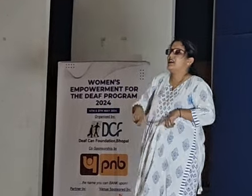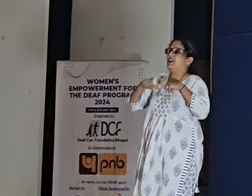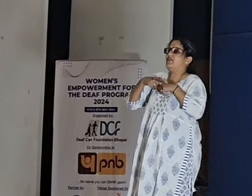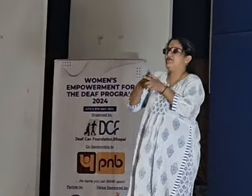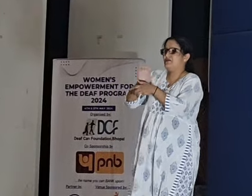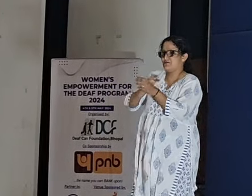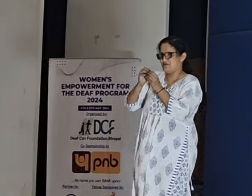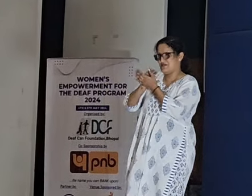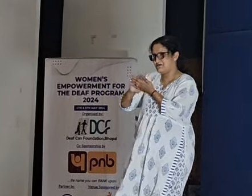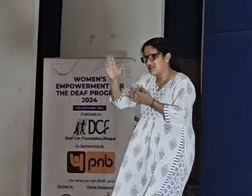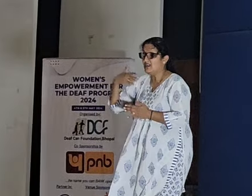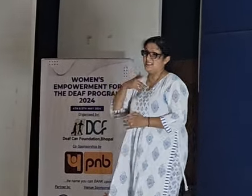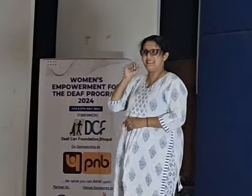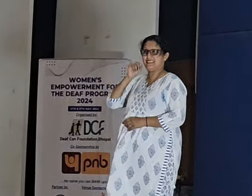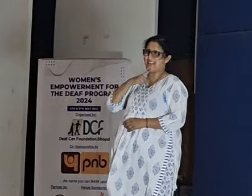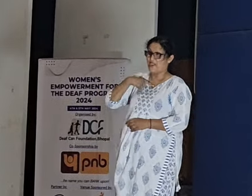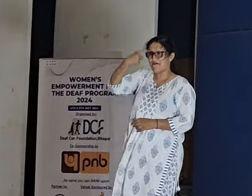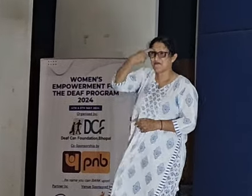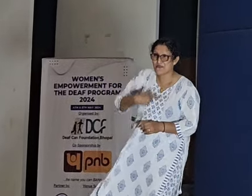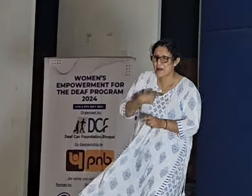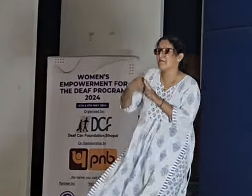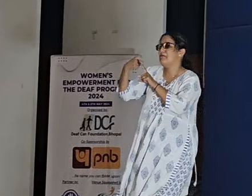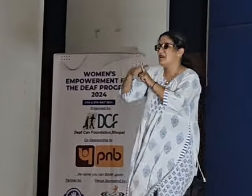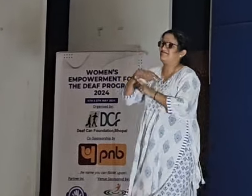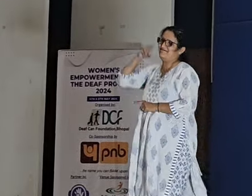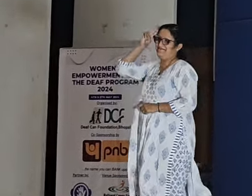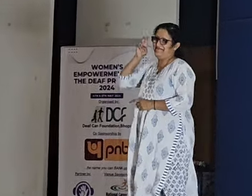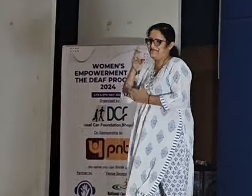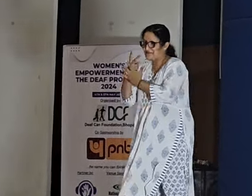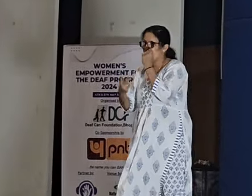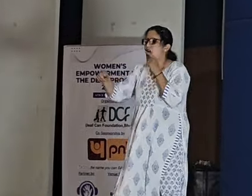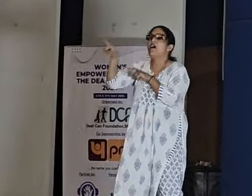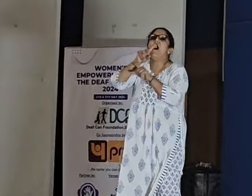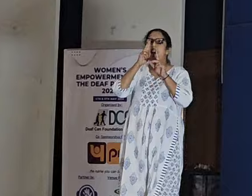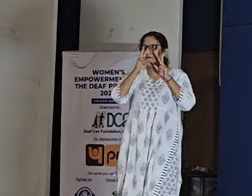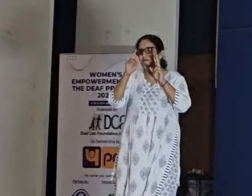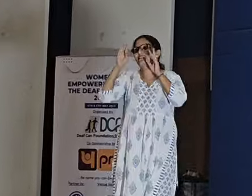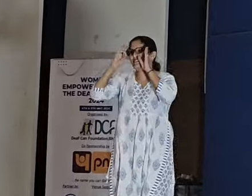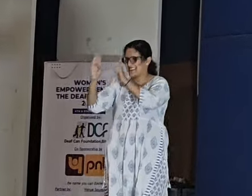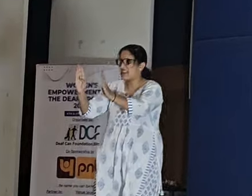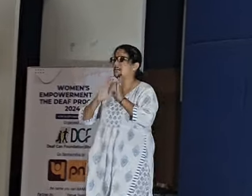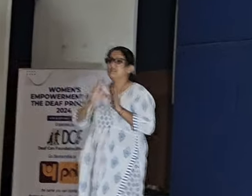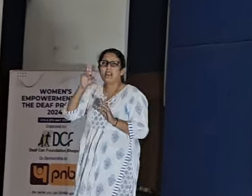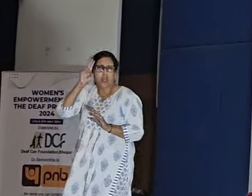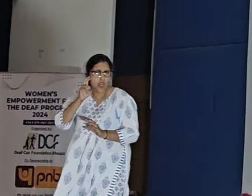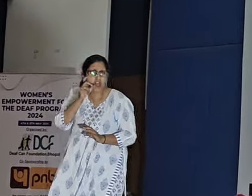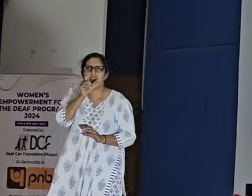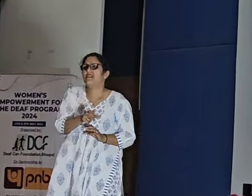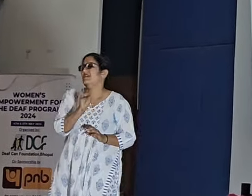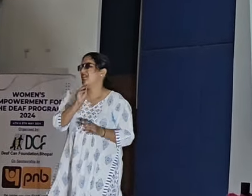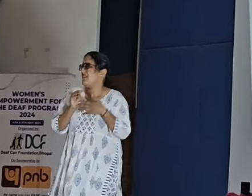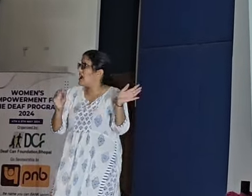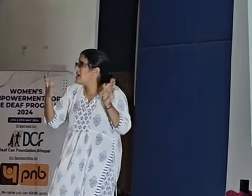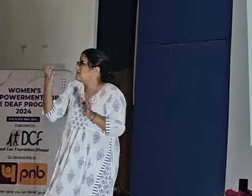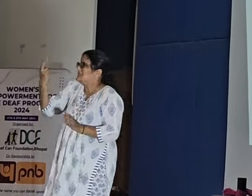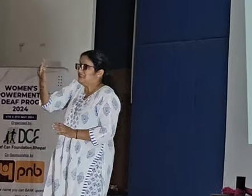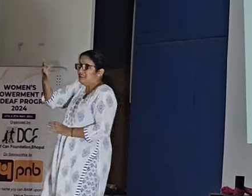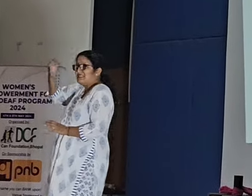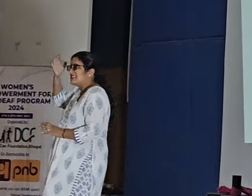है और मैं भोपाल की रहने वाली हूँ, मैं एक डस पर्सन भी हूँ, साथ में मैं एक अशर भी हूँ। और आप मेरे को देखिए जैसे कि मतलब कहना कि एक अशर